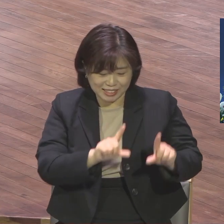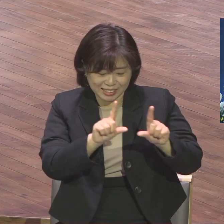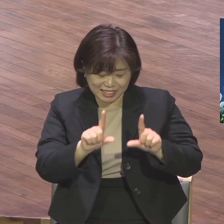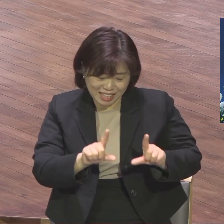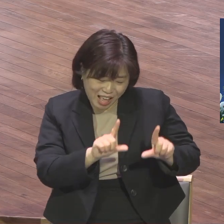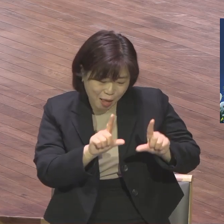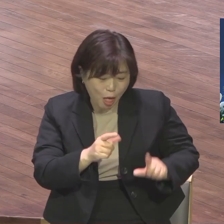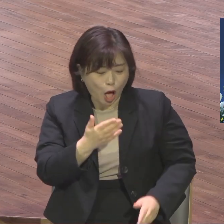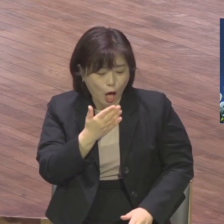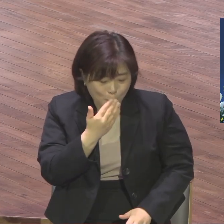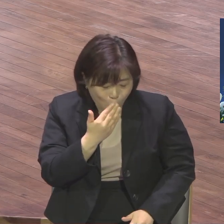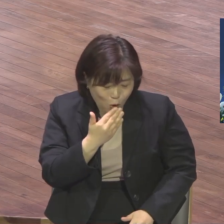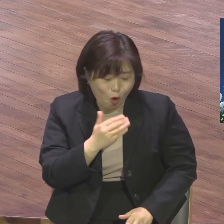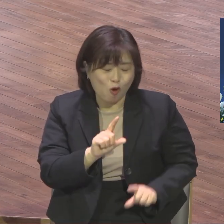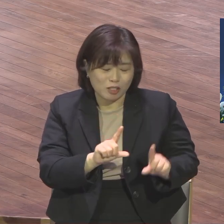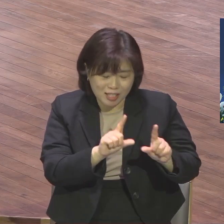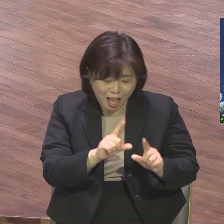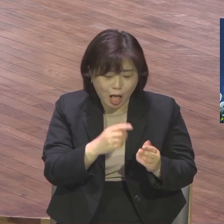흔들리지 않아요.